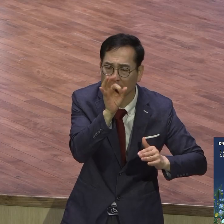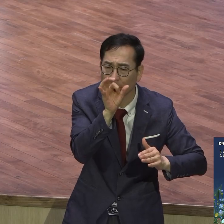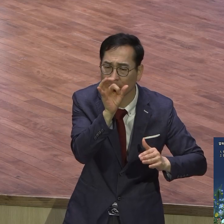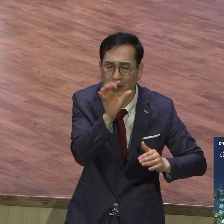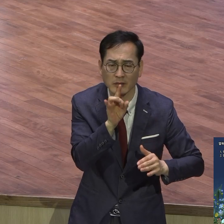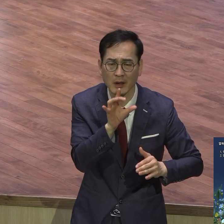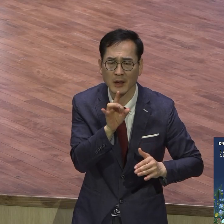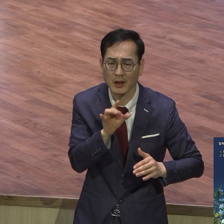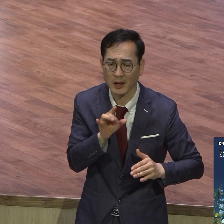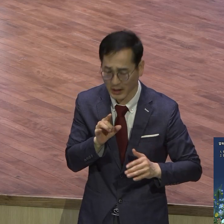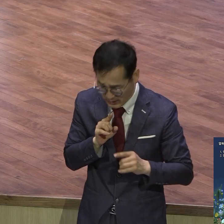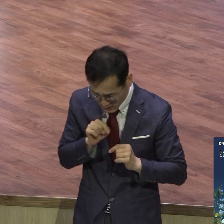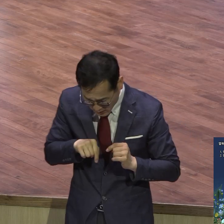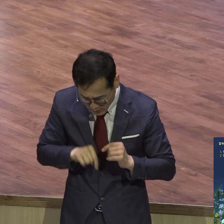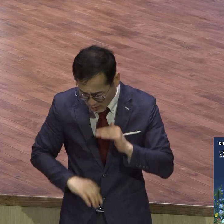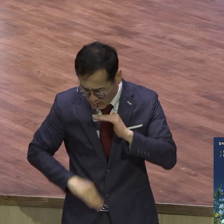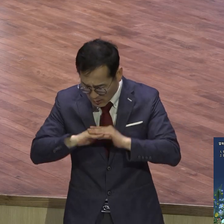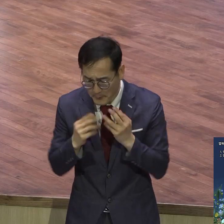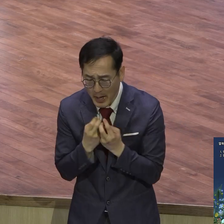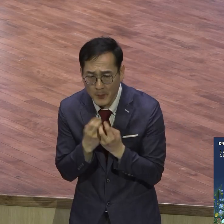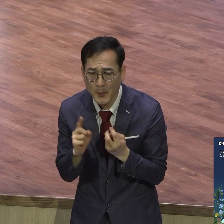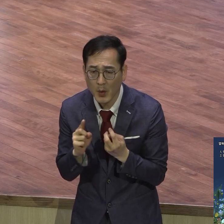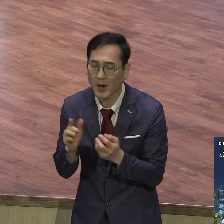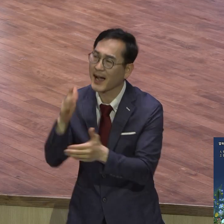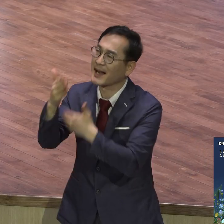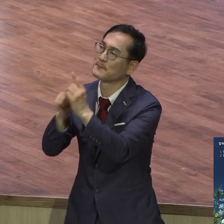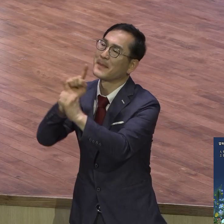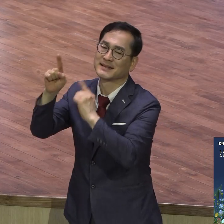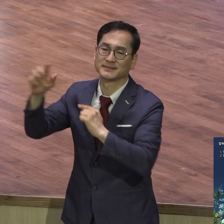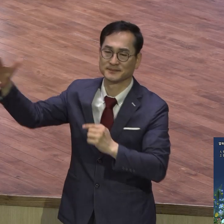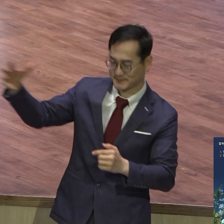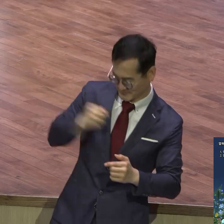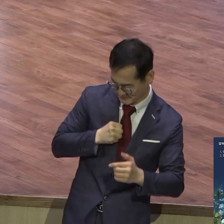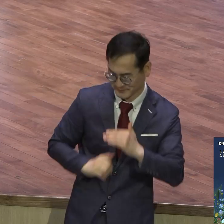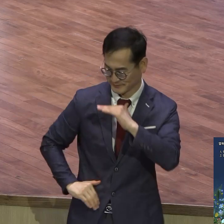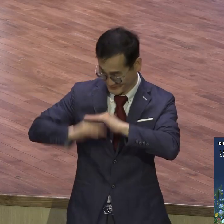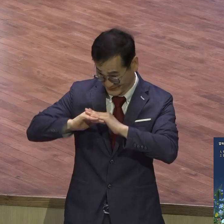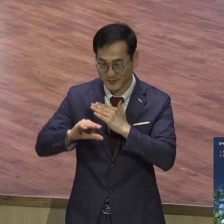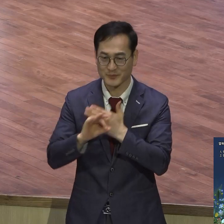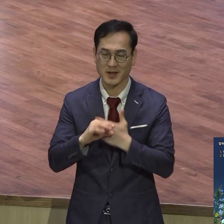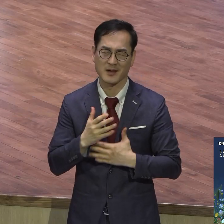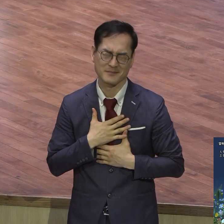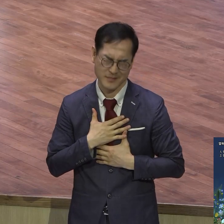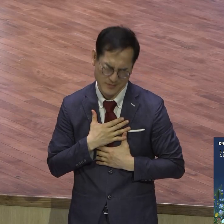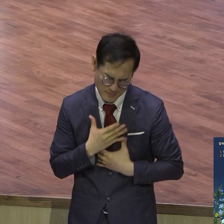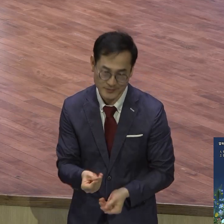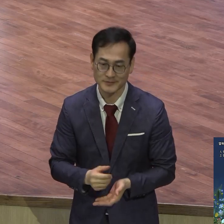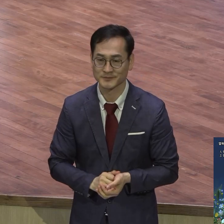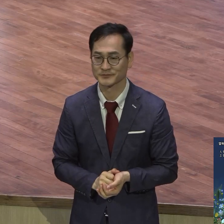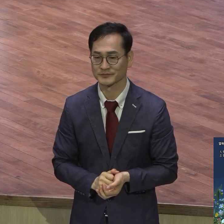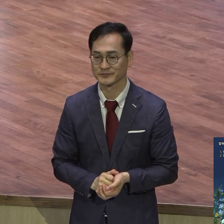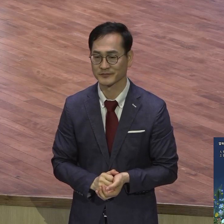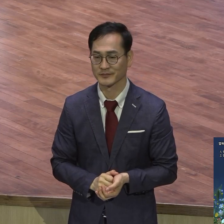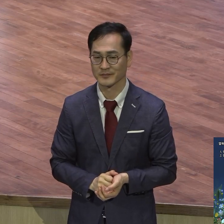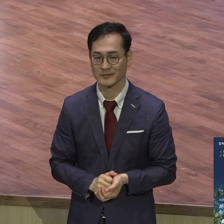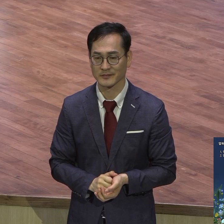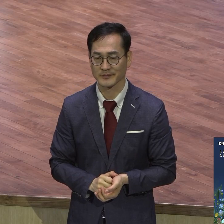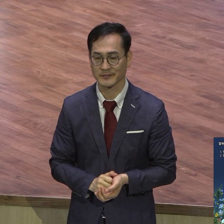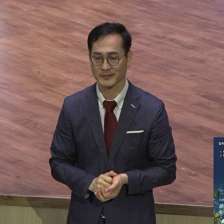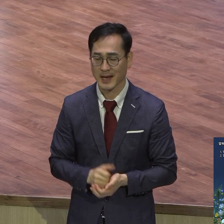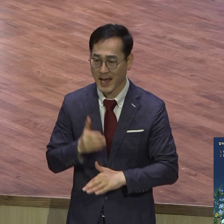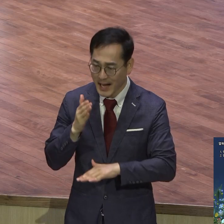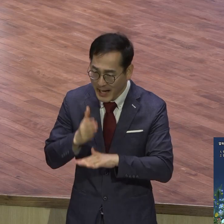말씀을 채울 때 비로소 내 영혼 평안해가 나오는 겁니다. 여기서 참 감사 참